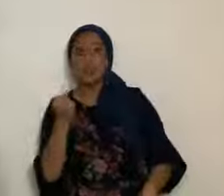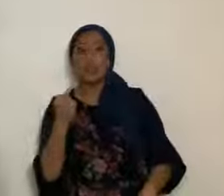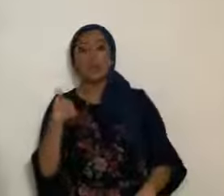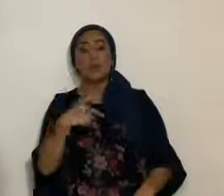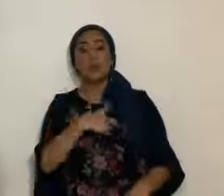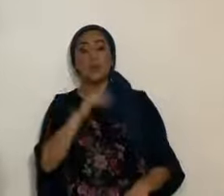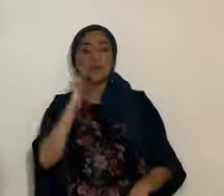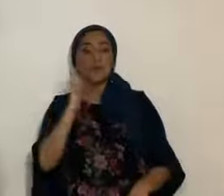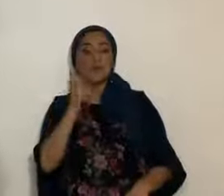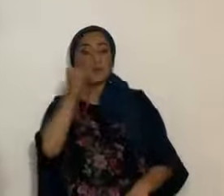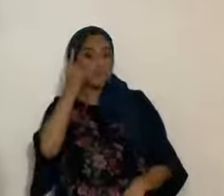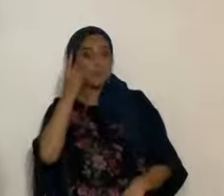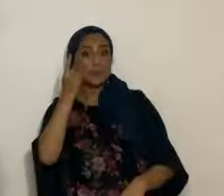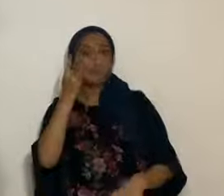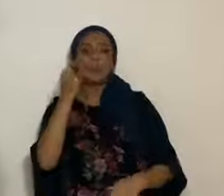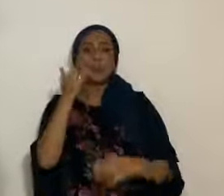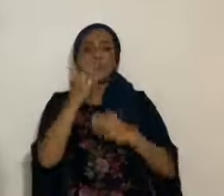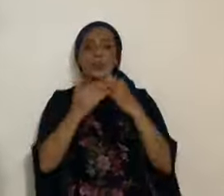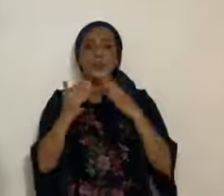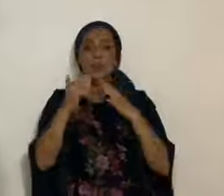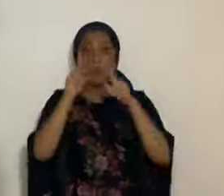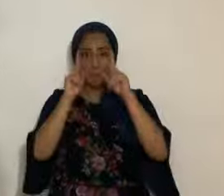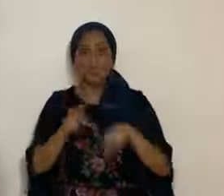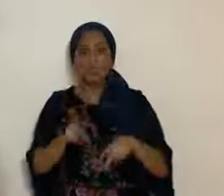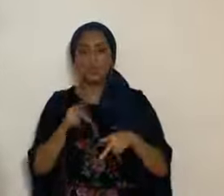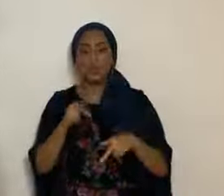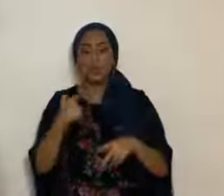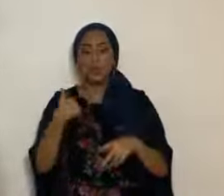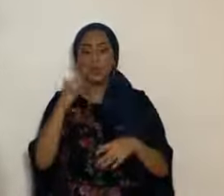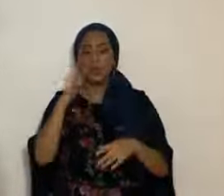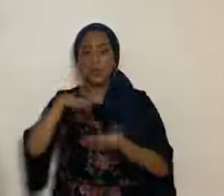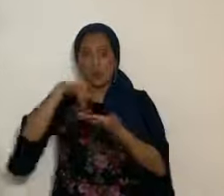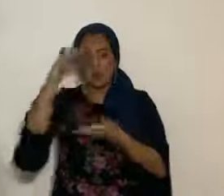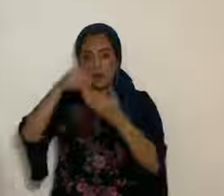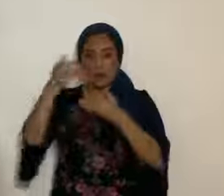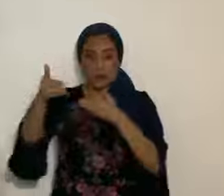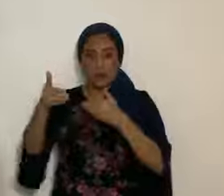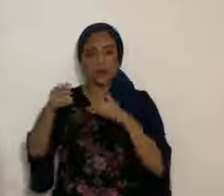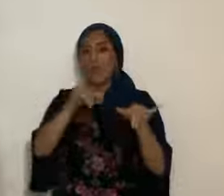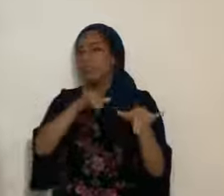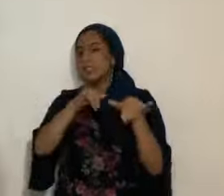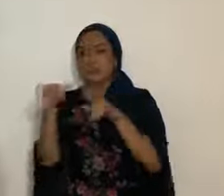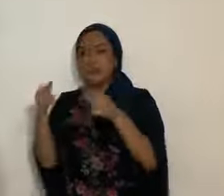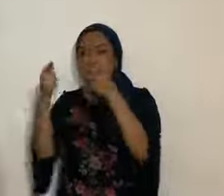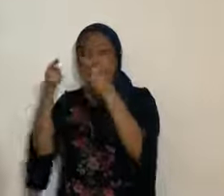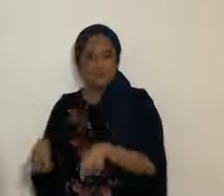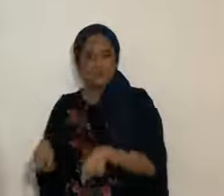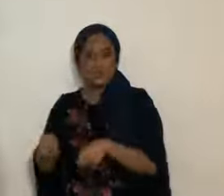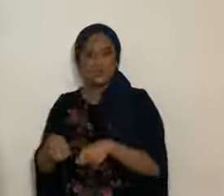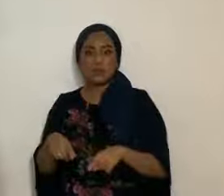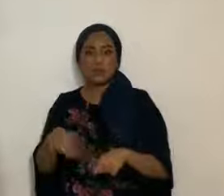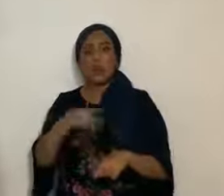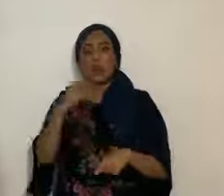dar cuenta en uno de los personajes que va a ver más adelante, que fue lo mismo que sucedió. Y es muchas veces lo mismo